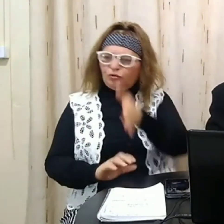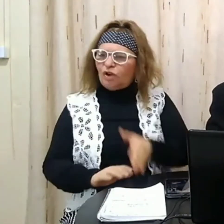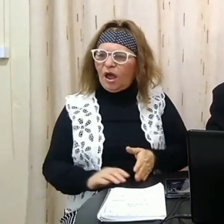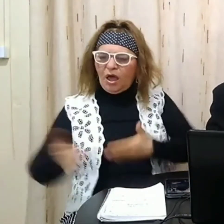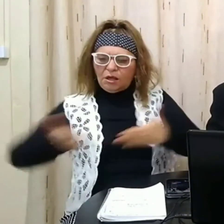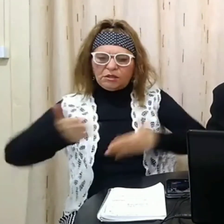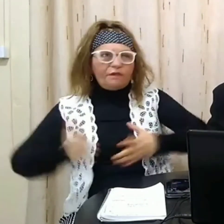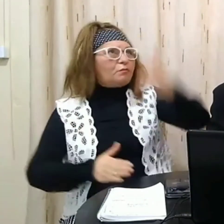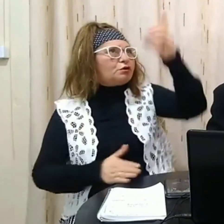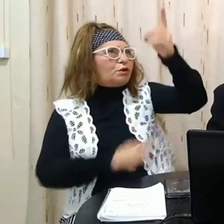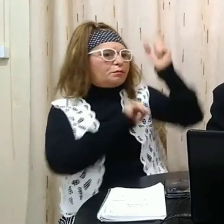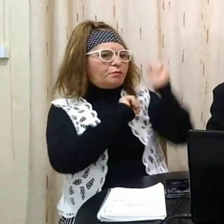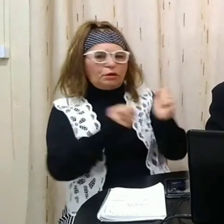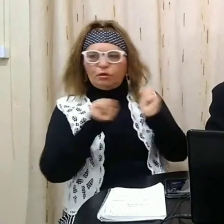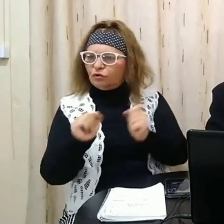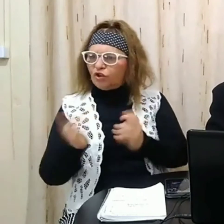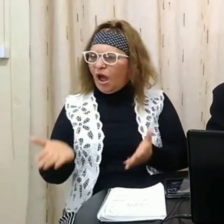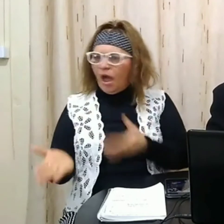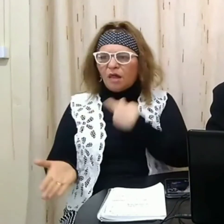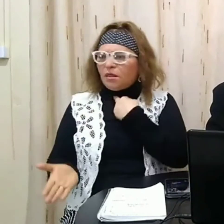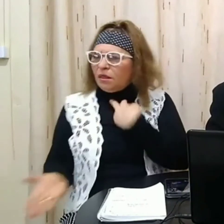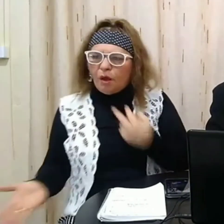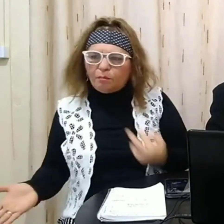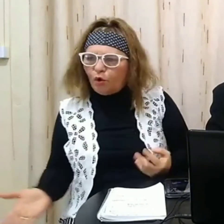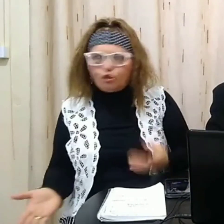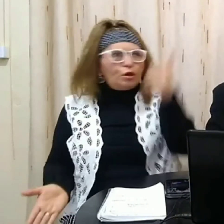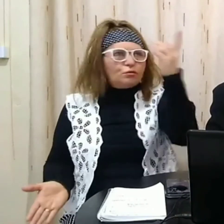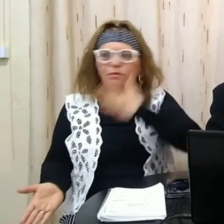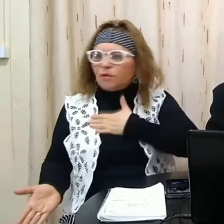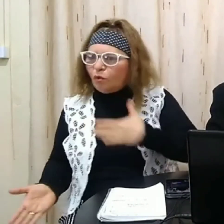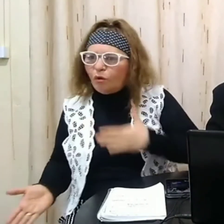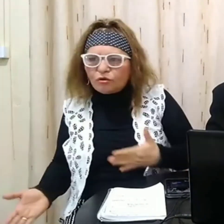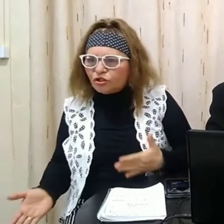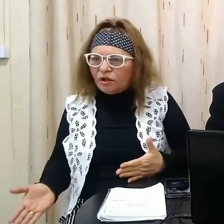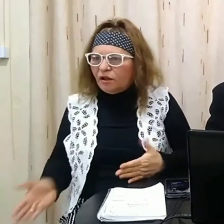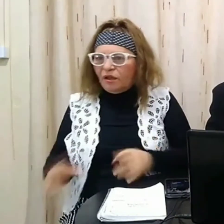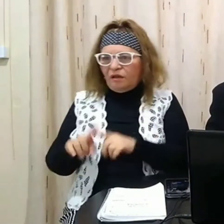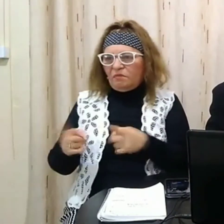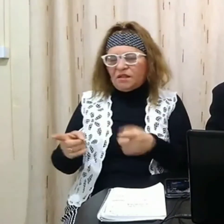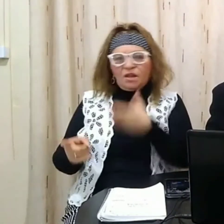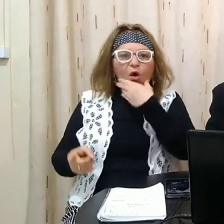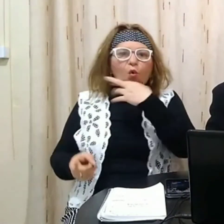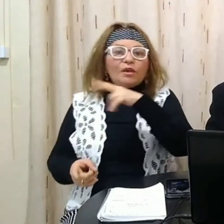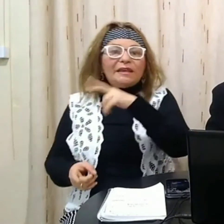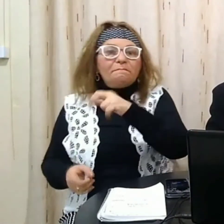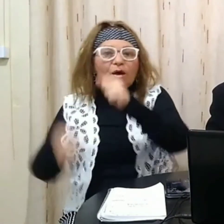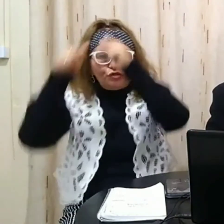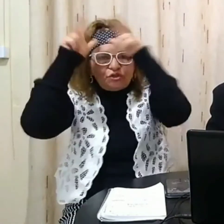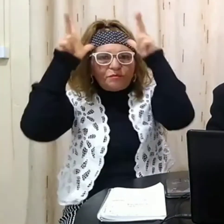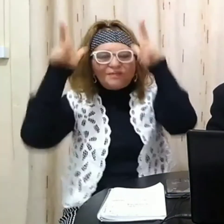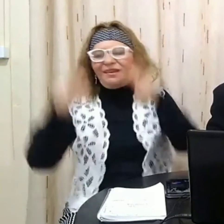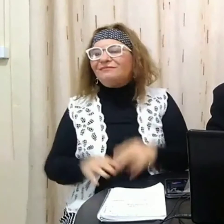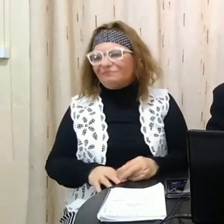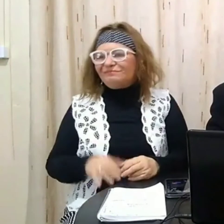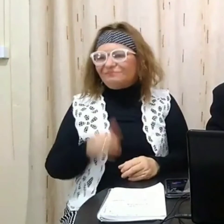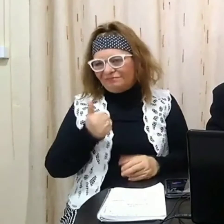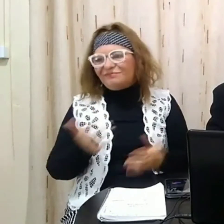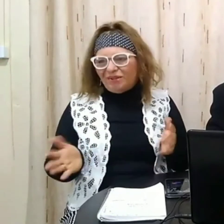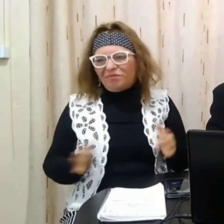não podemos ter deuses diferentes que Deus condena. E Arão não aguentou a pressão e cedeu.